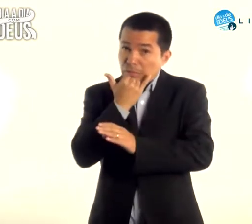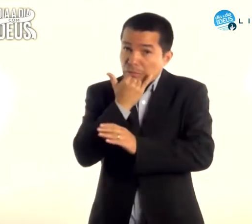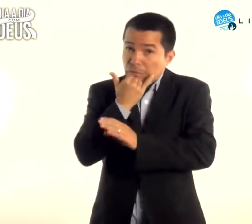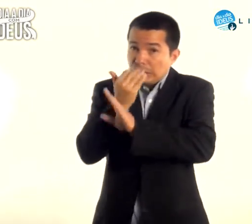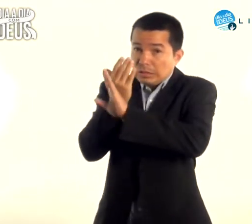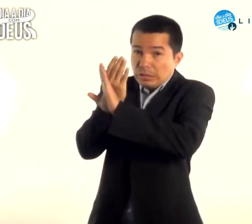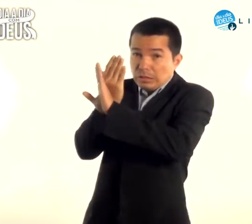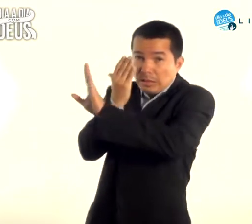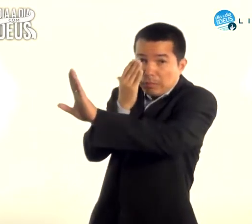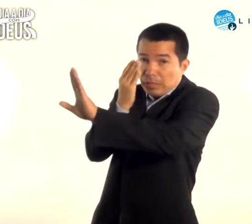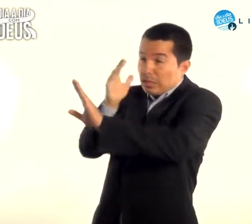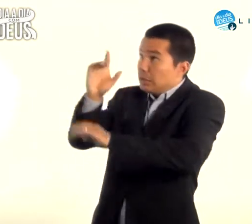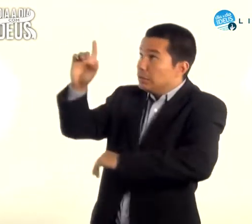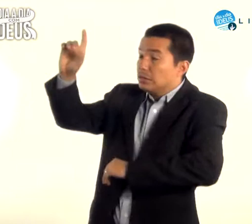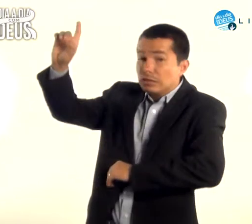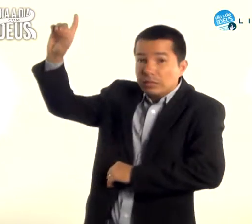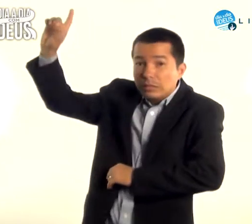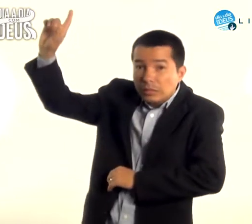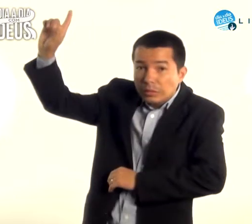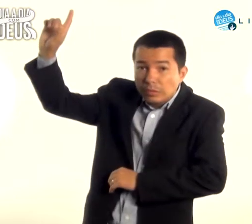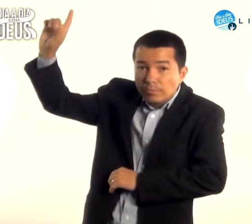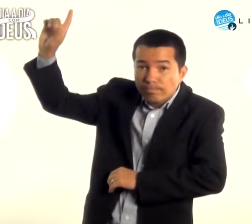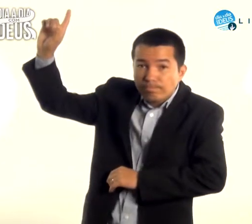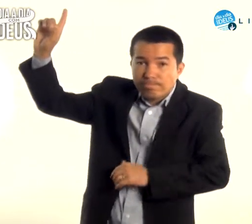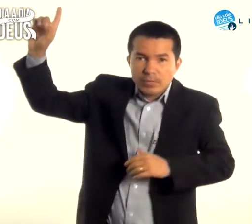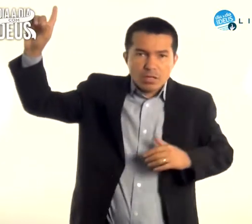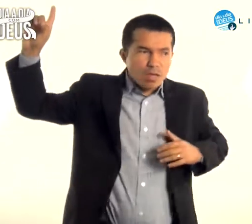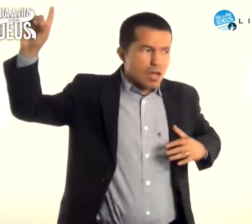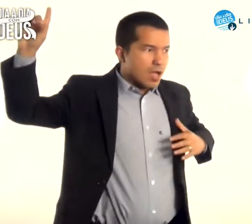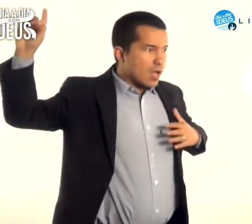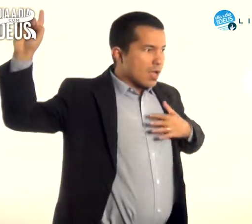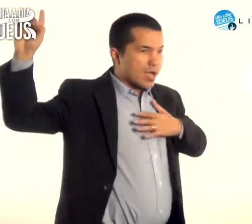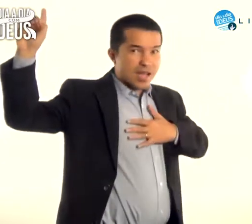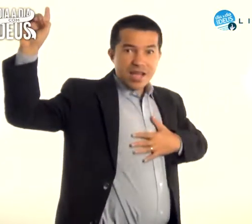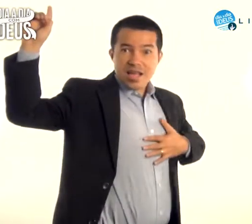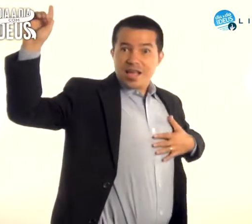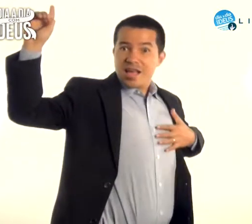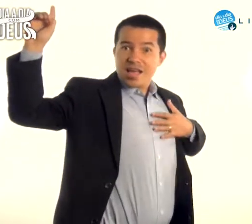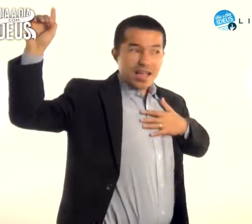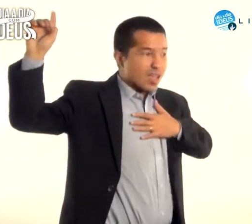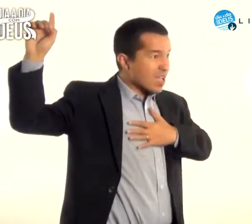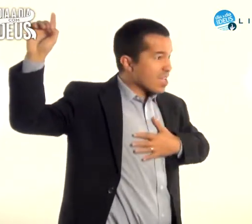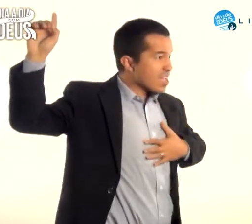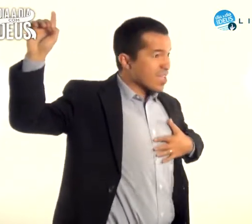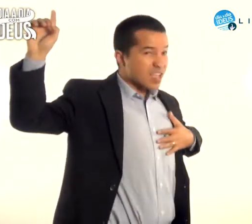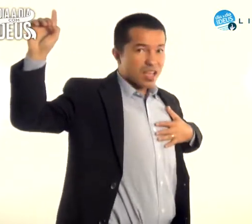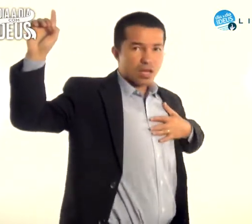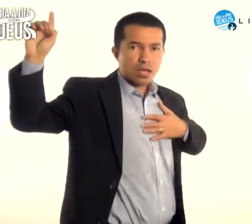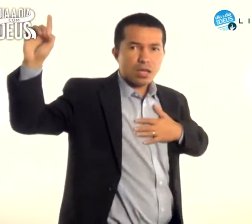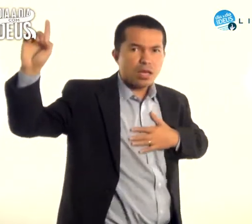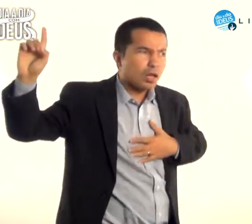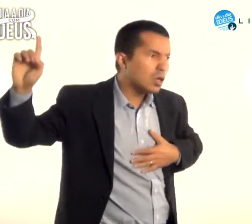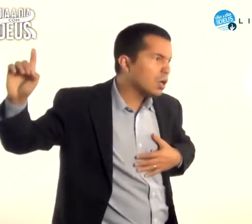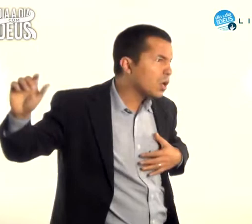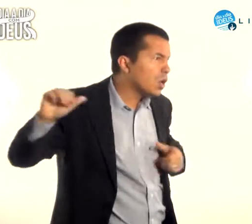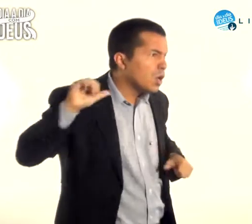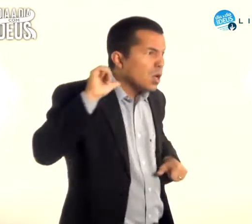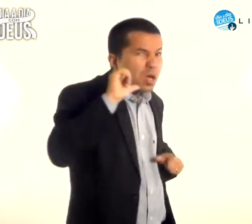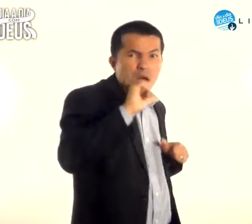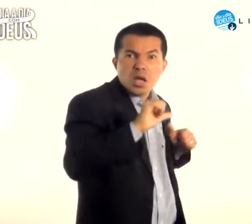Deus, você vai ter muitos prazeres, mas muitas dores de cabeça e tempo perdido, sabia?